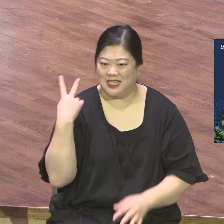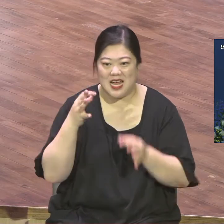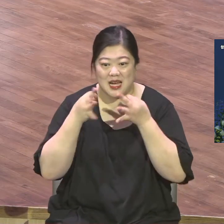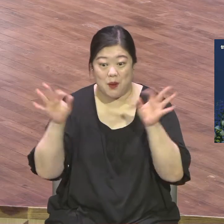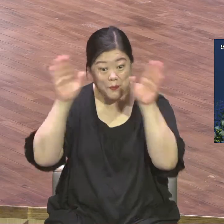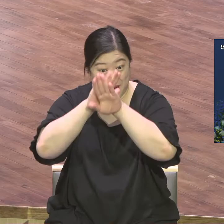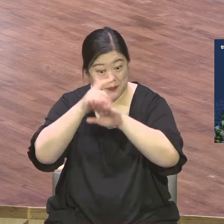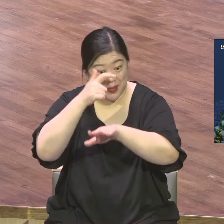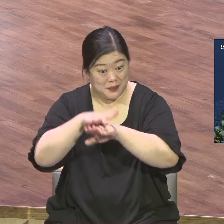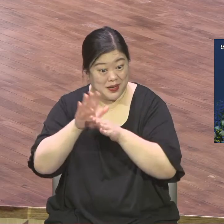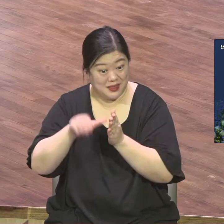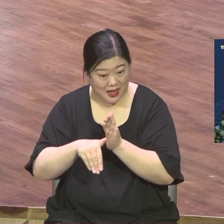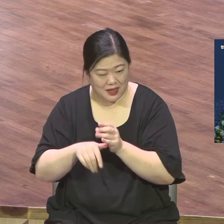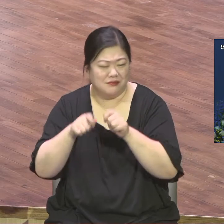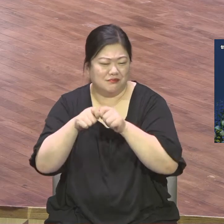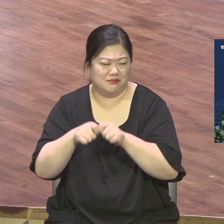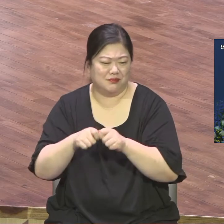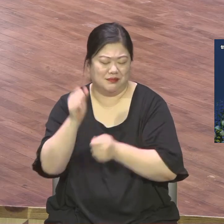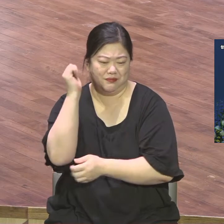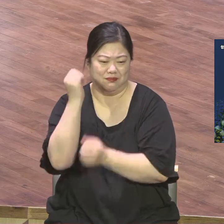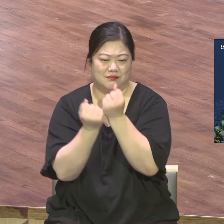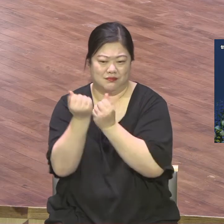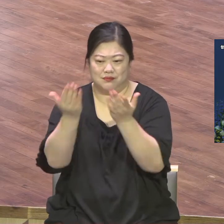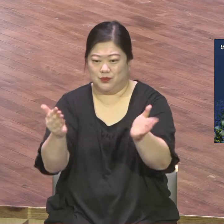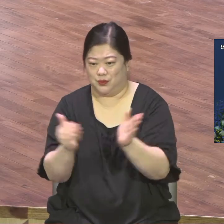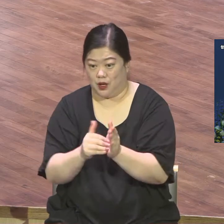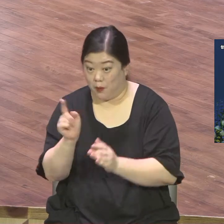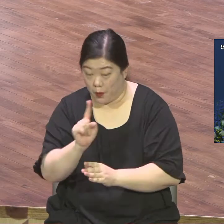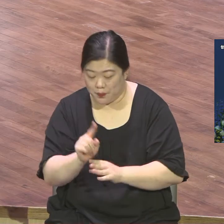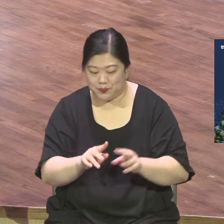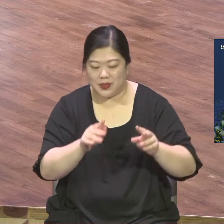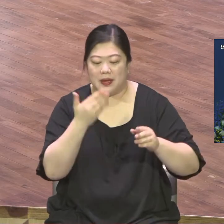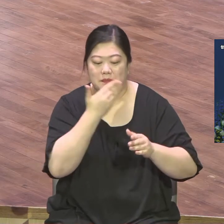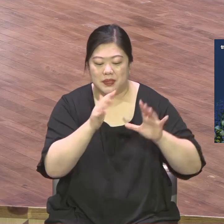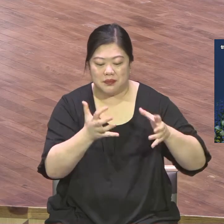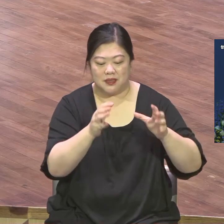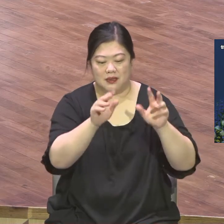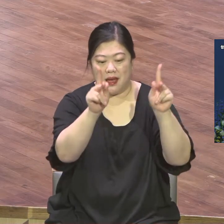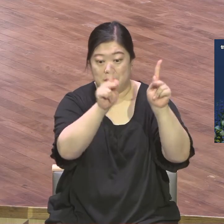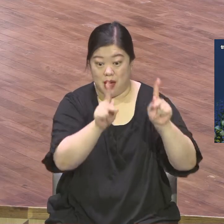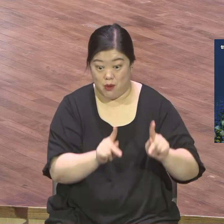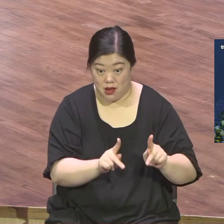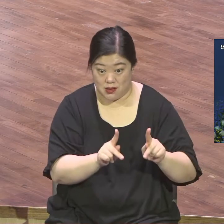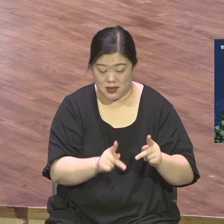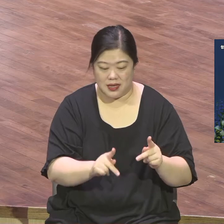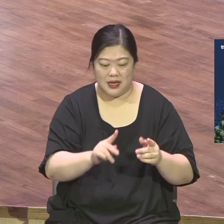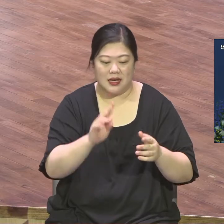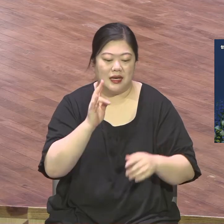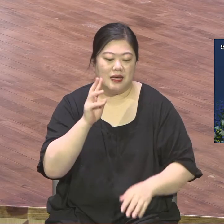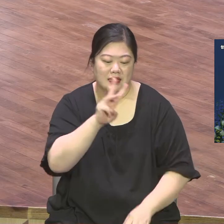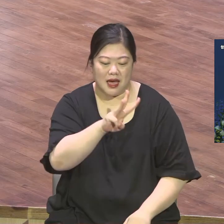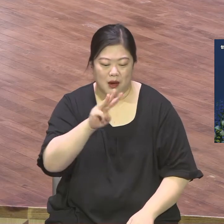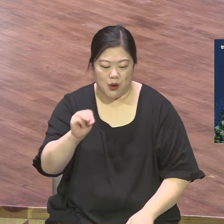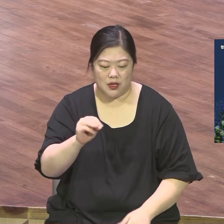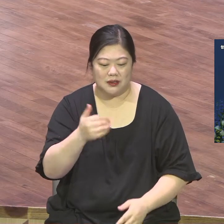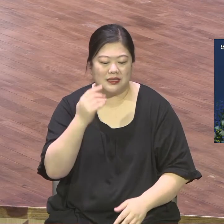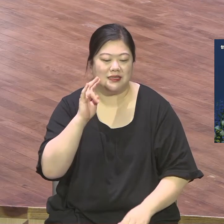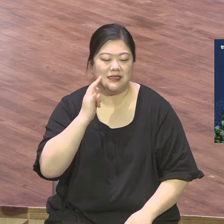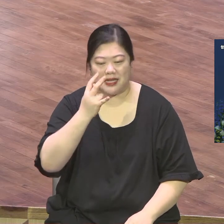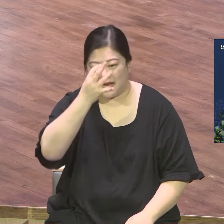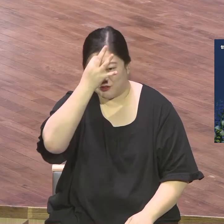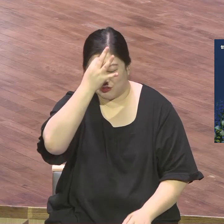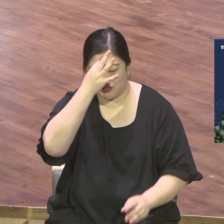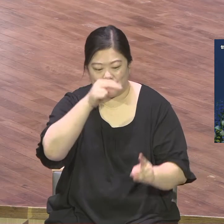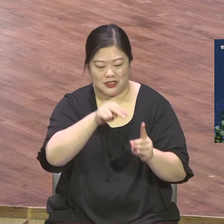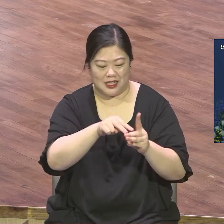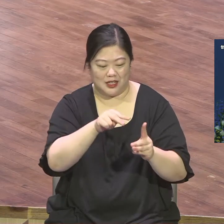것처럼 필리핀 이 팔라완 현장에서 예원 미션 센터를 아주 예쁘게 지었는데